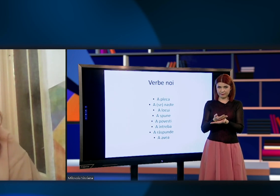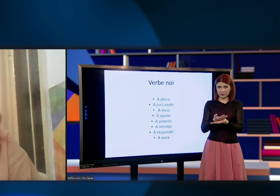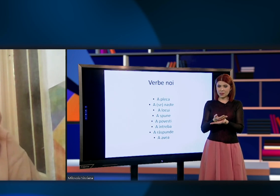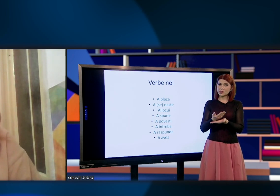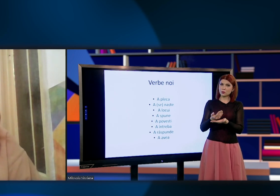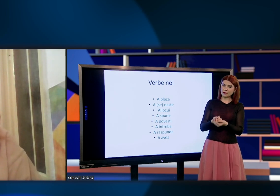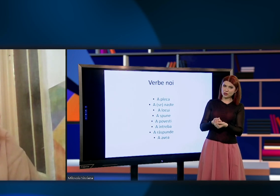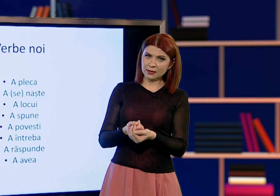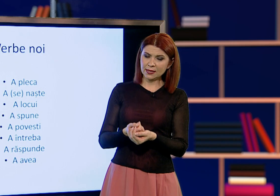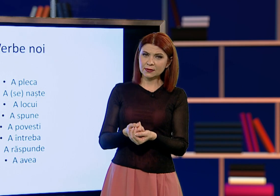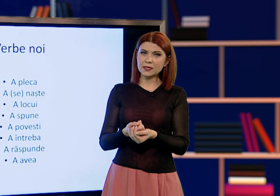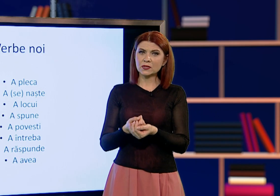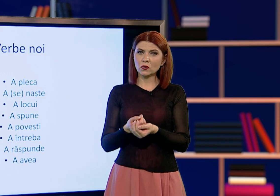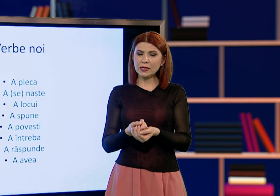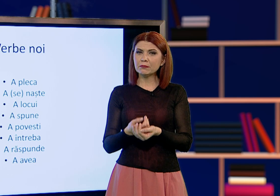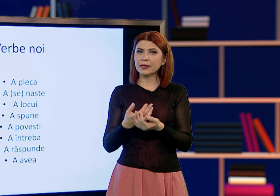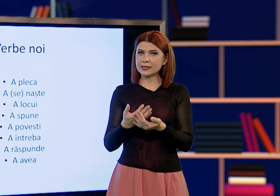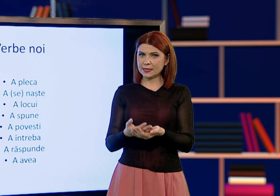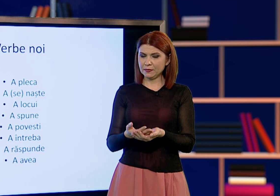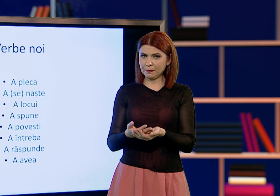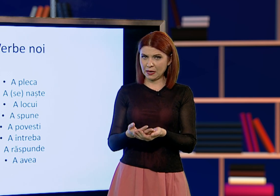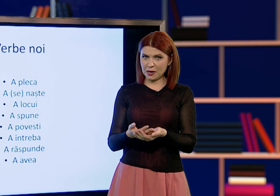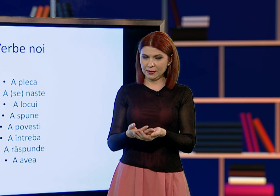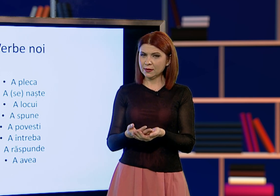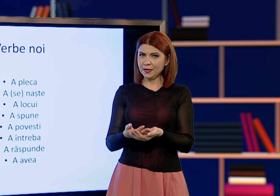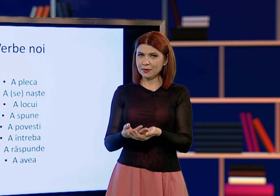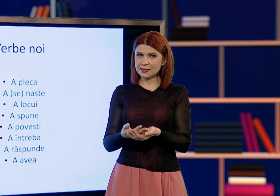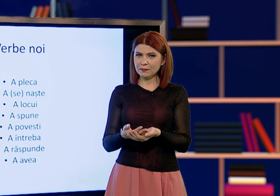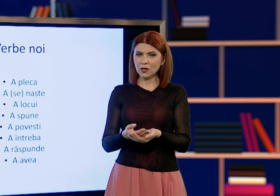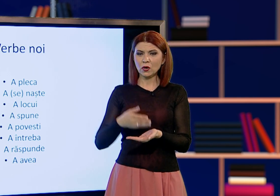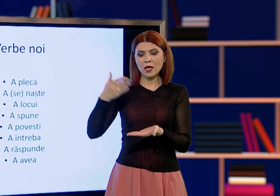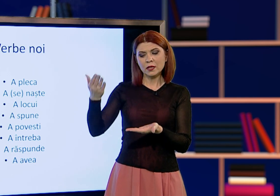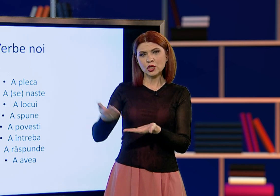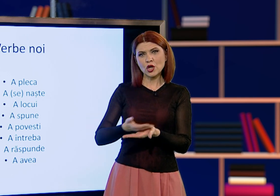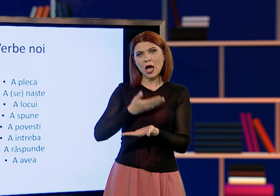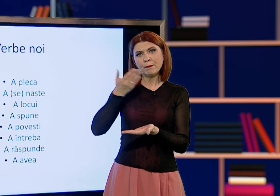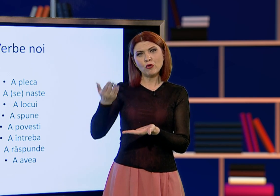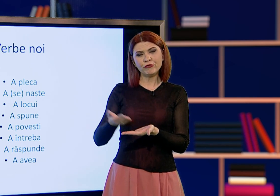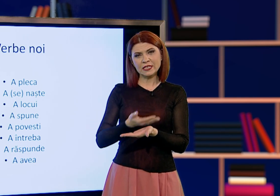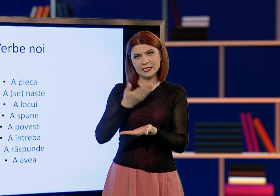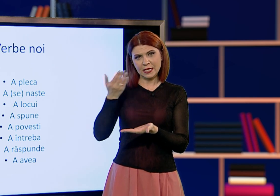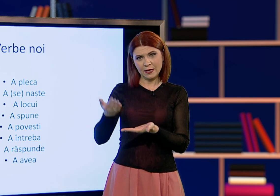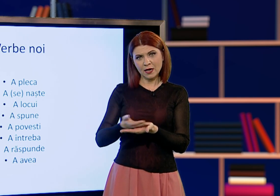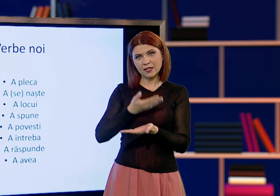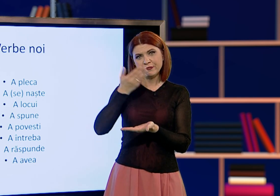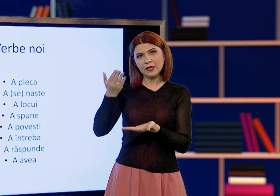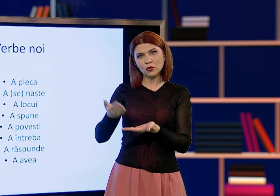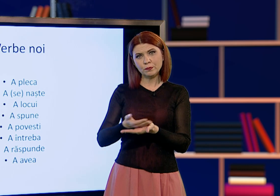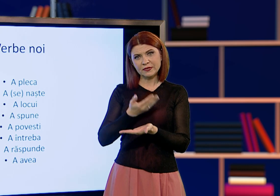spuneam și altădată este o limbă extrem de pragmatică limba semnelor deci a povesti a da filă după